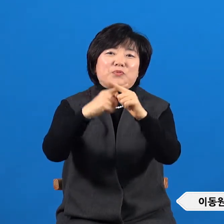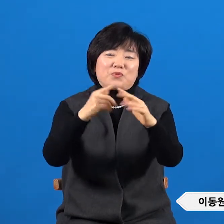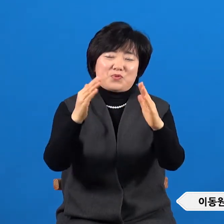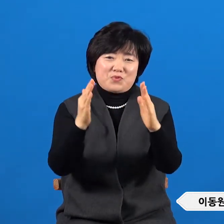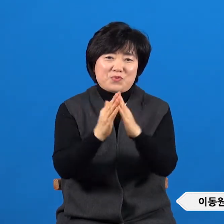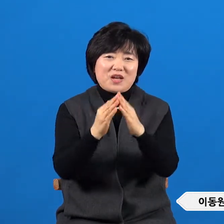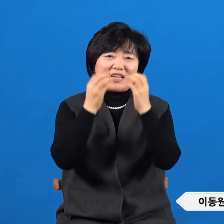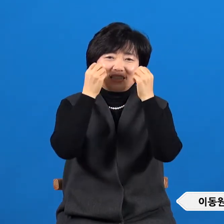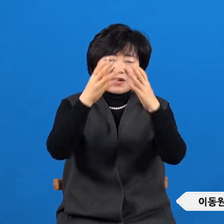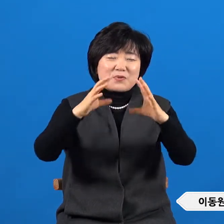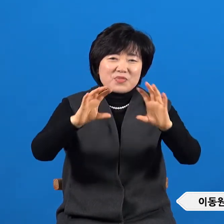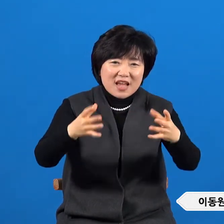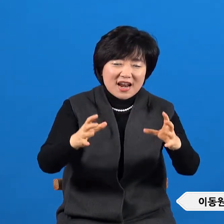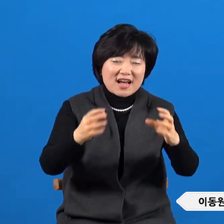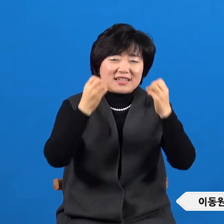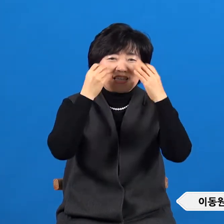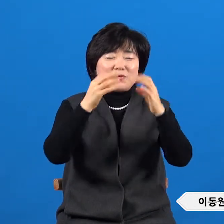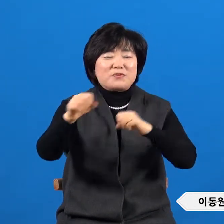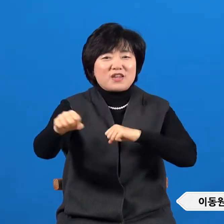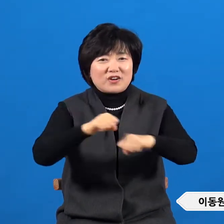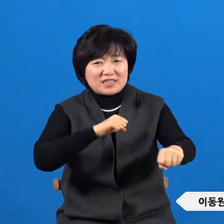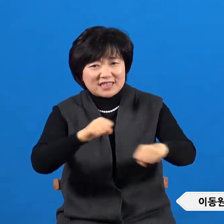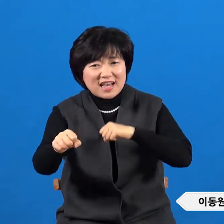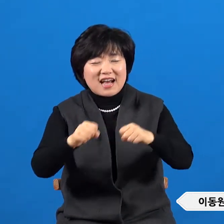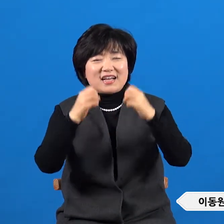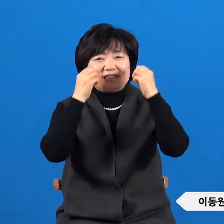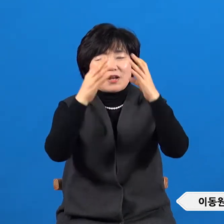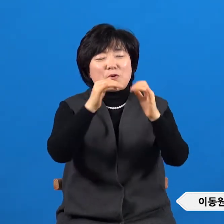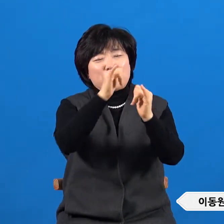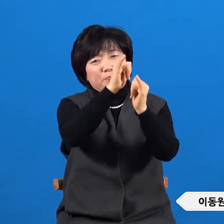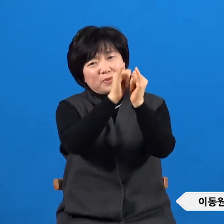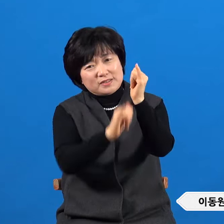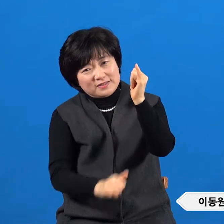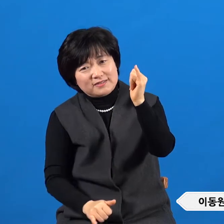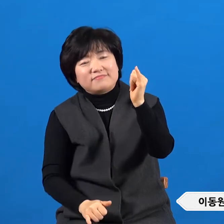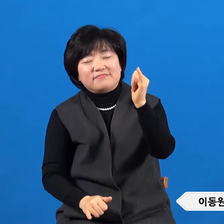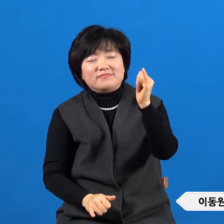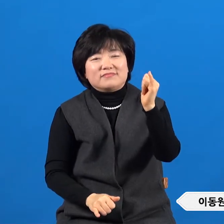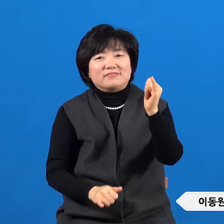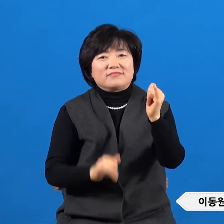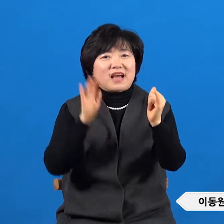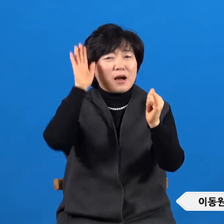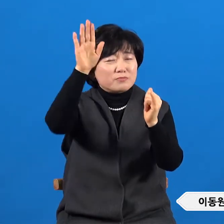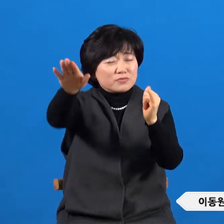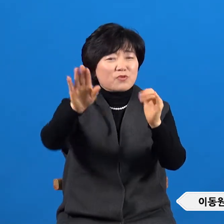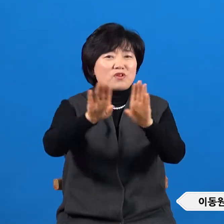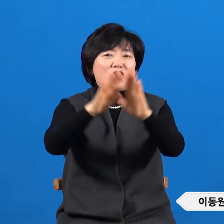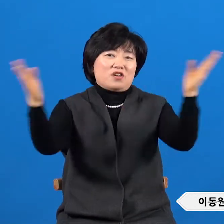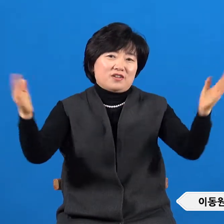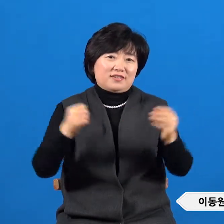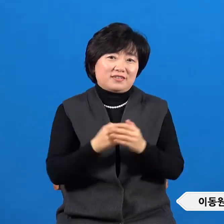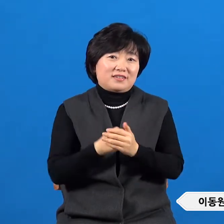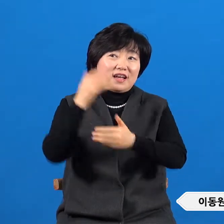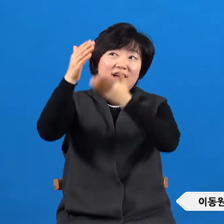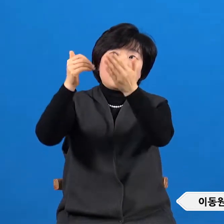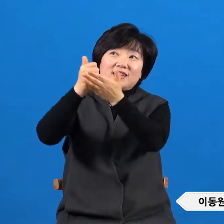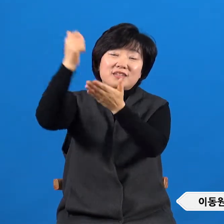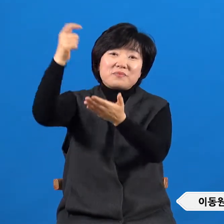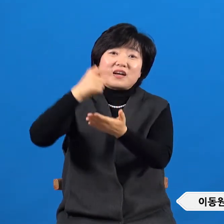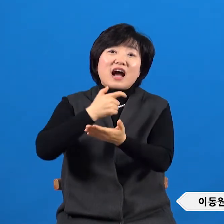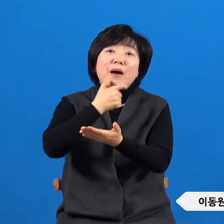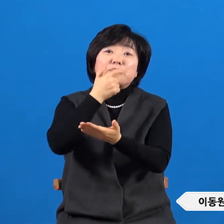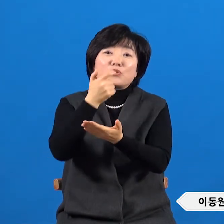새로운 교회도, 새로운 나라도, 새로운 역사도, 새로운 민족의 내일도 열려오는 것입니다. 나는 이런